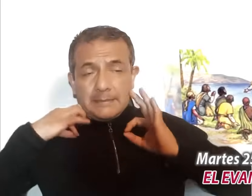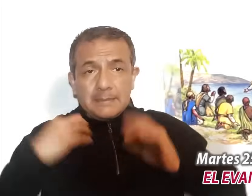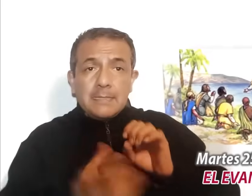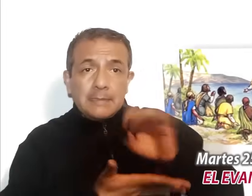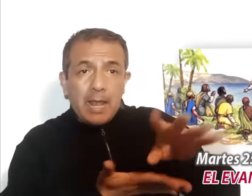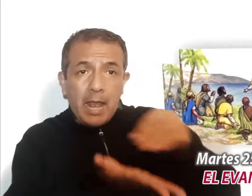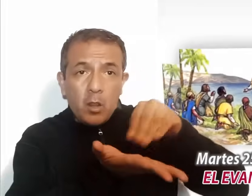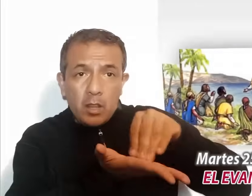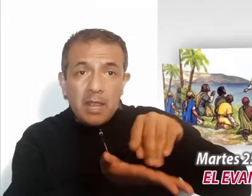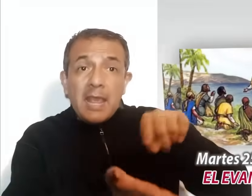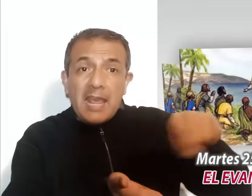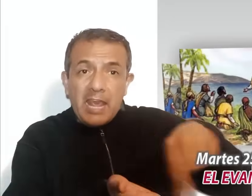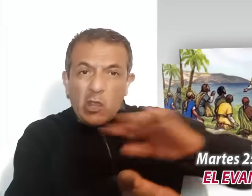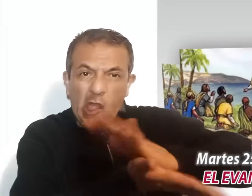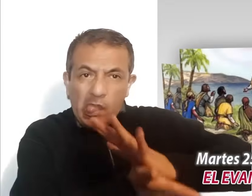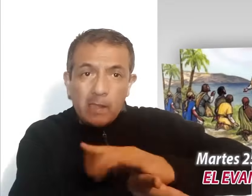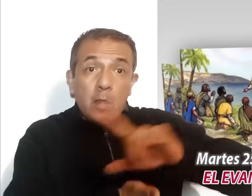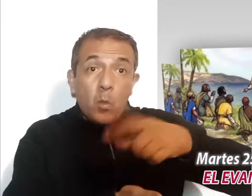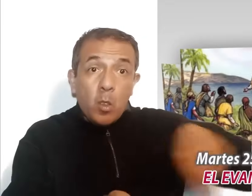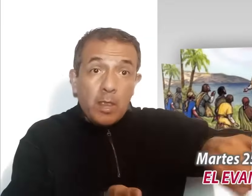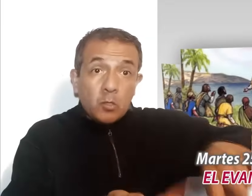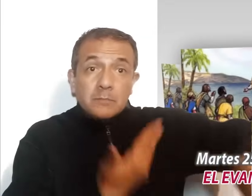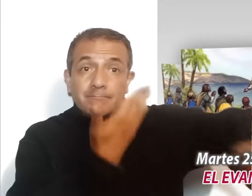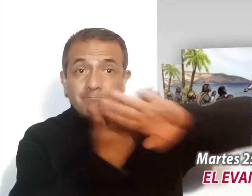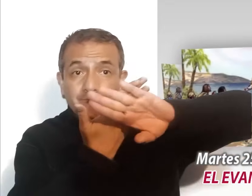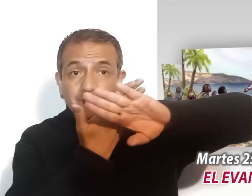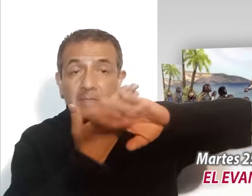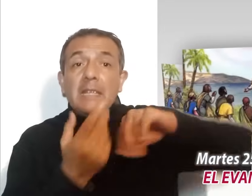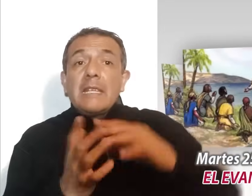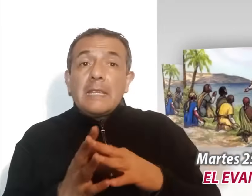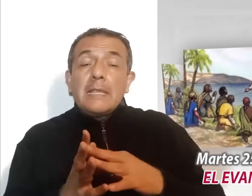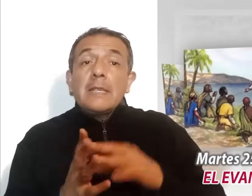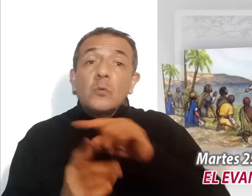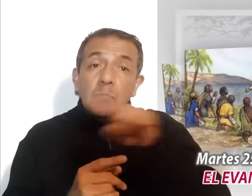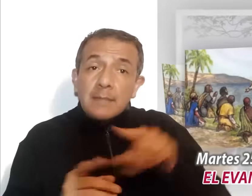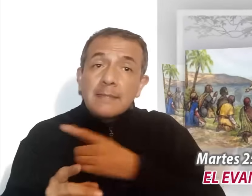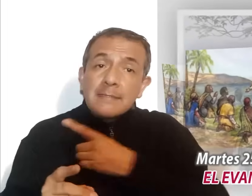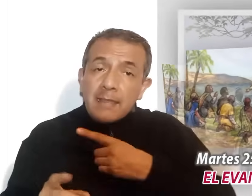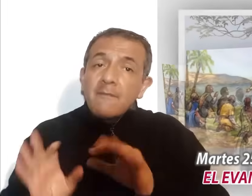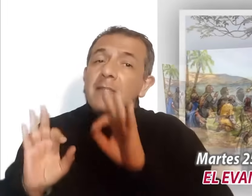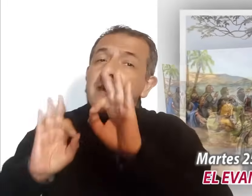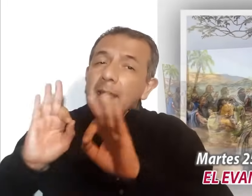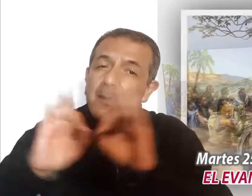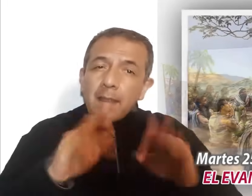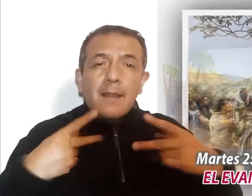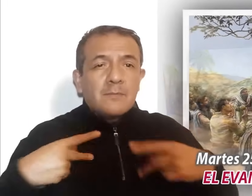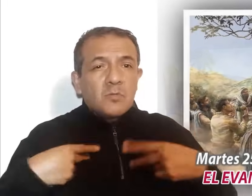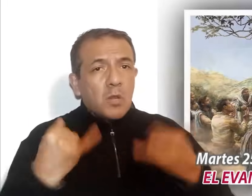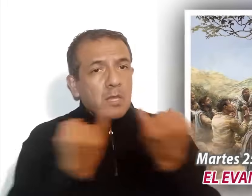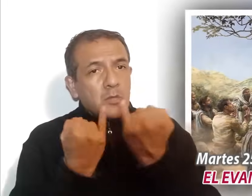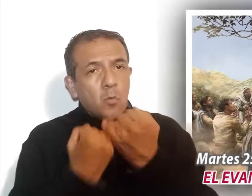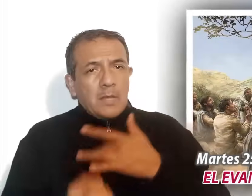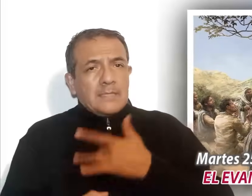y después se vuelvan contra ustedes y los despedacen. Traten a los demás como quieren que ellos los traten